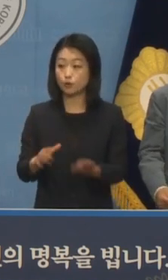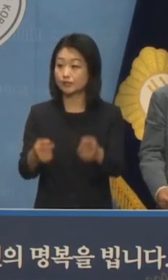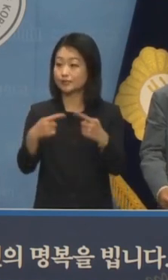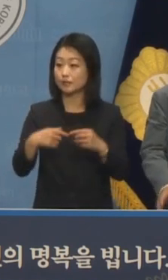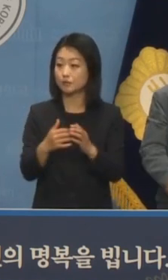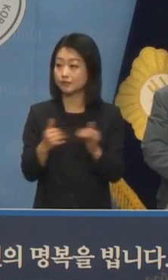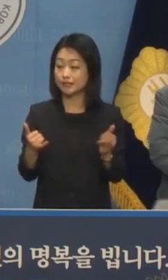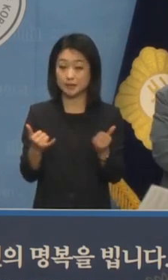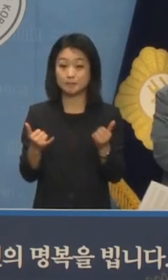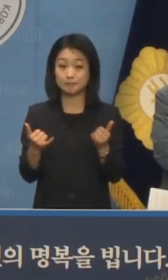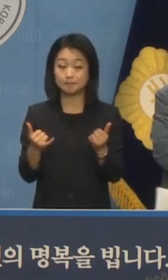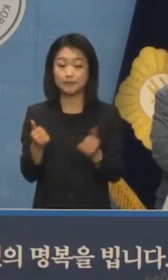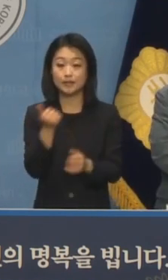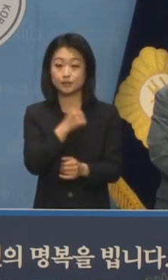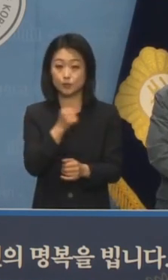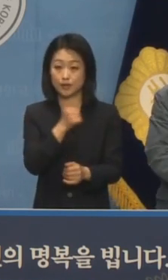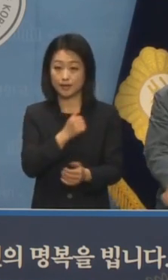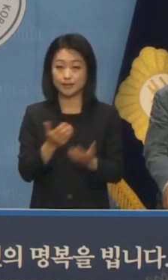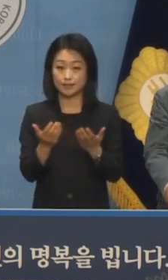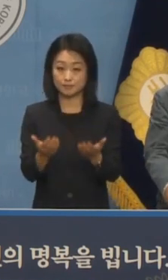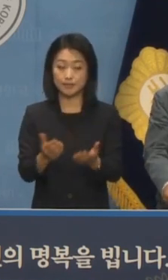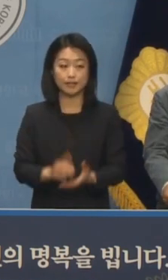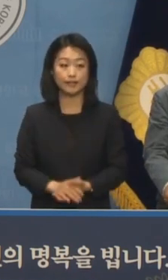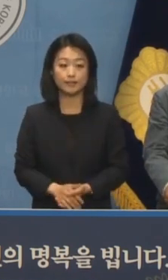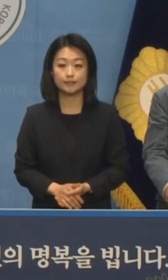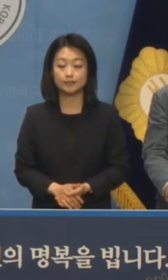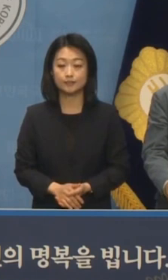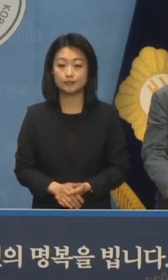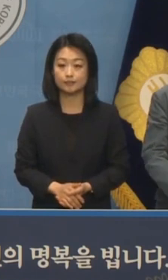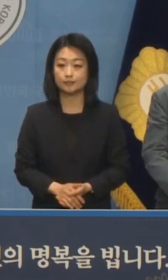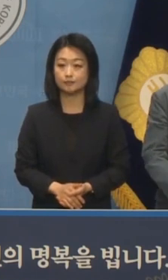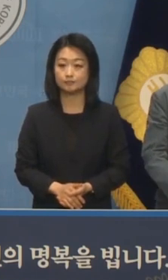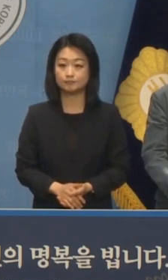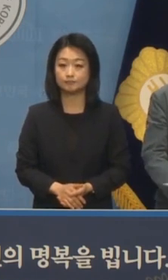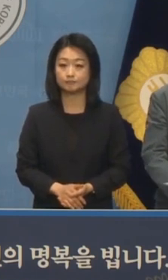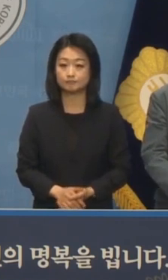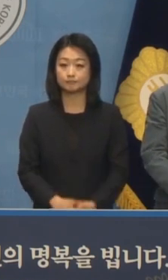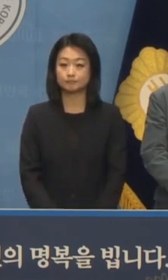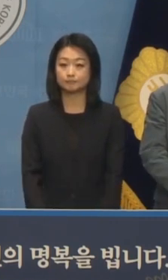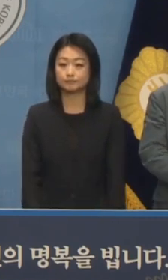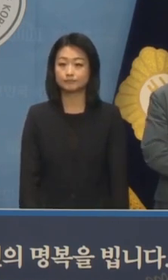분들 좀 많으신데 소개해드리겠습니다. 먼저